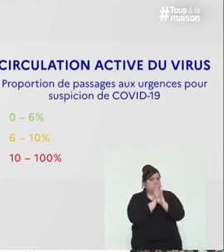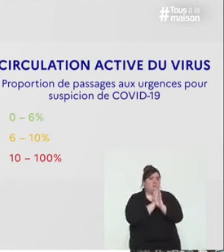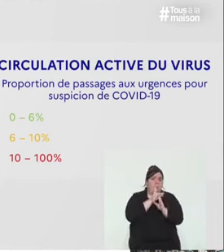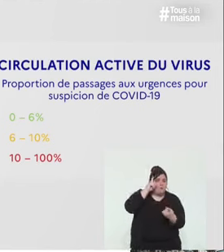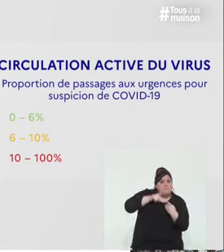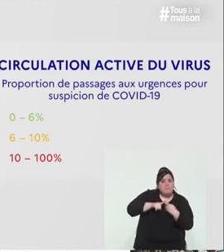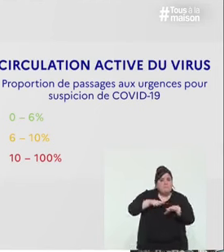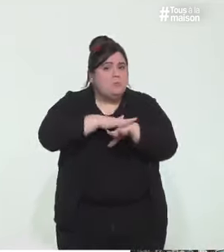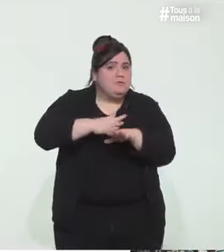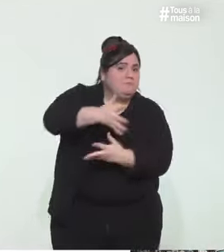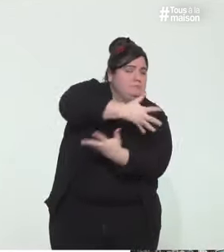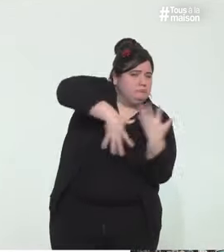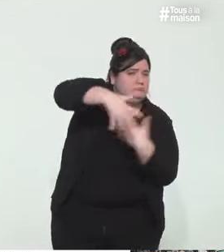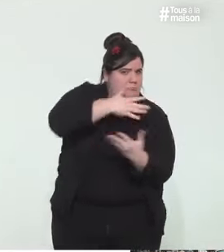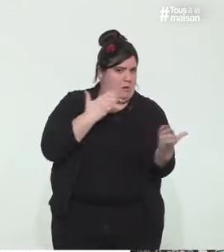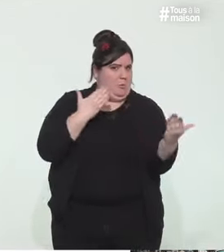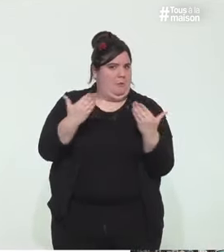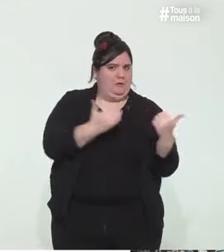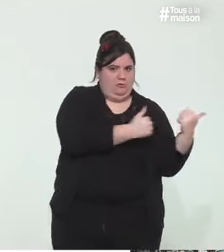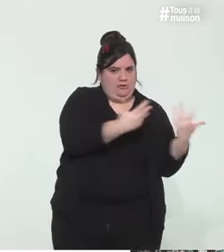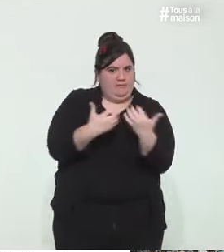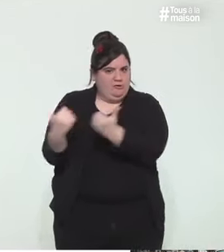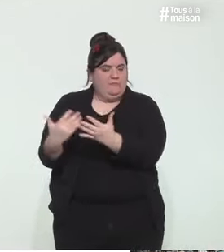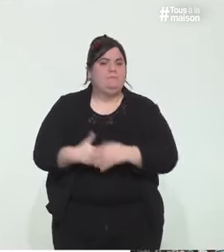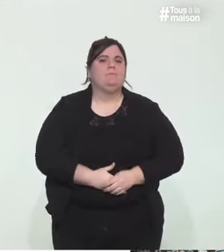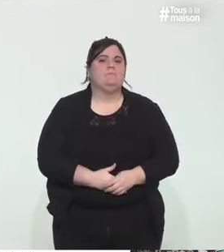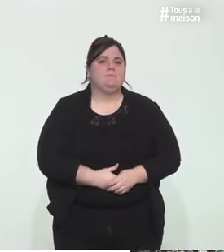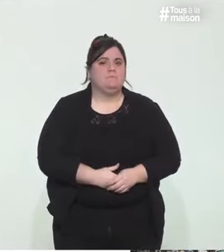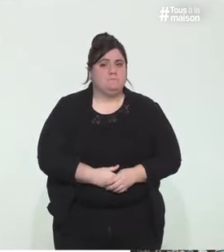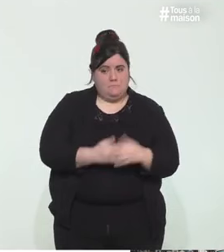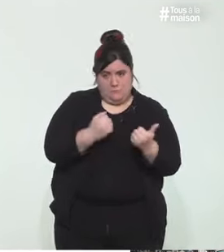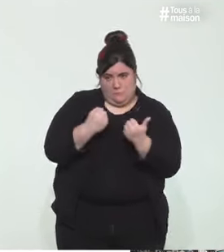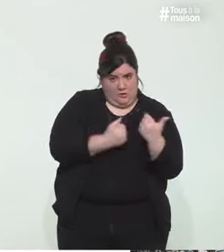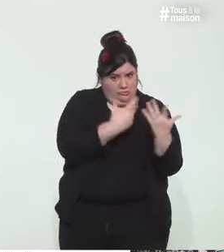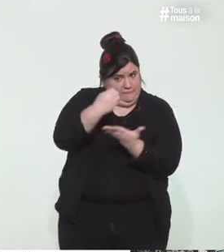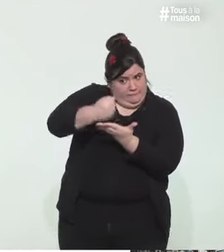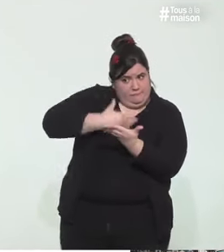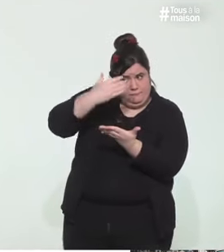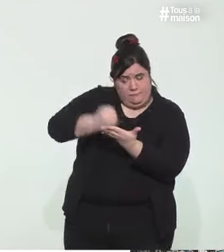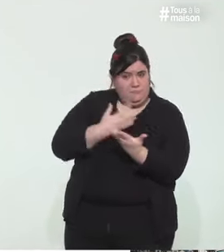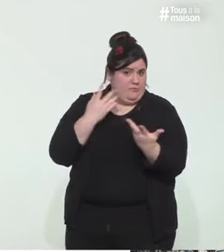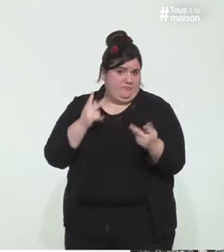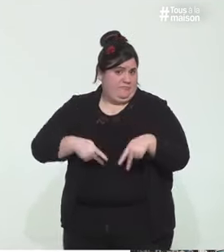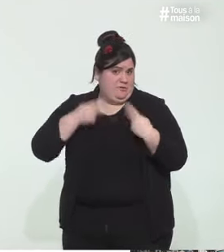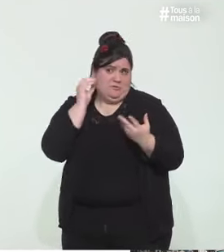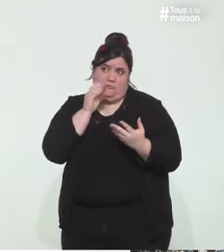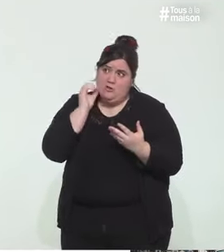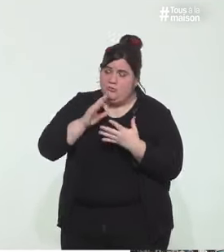que soit la cause. Ces données sont issues d'un système de recueil de données publié quotidiennement sur le